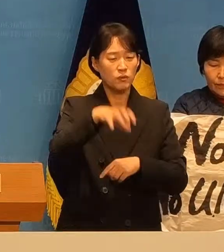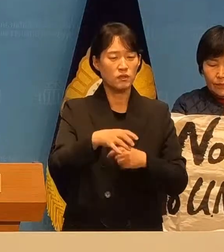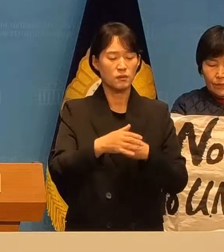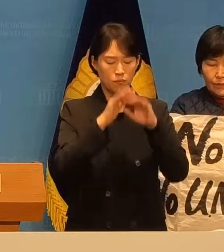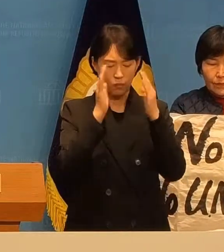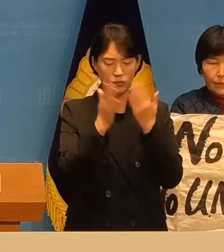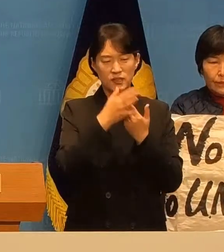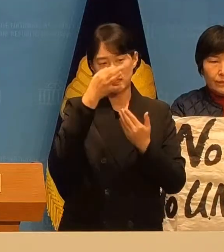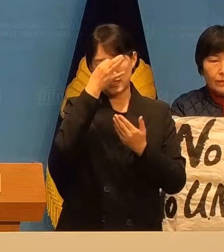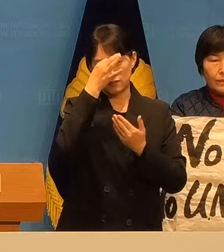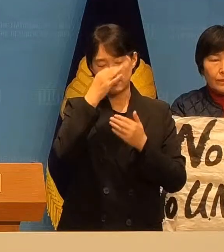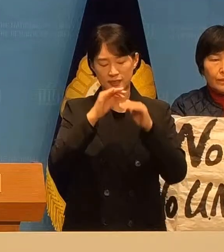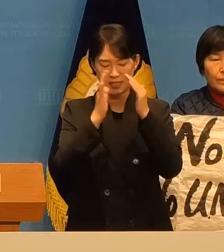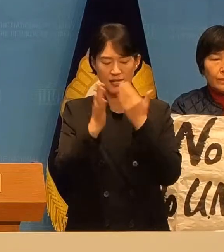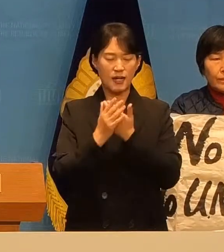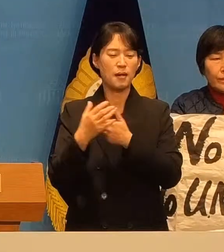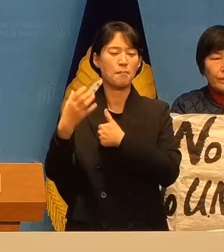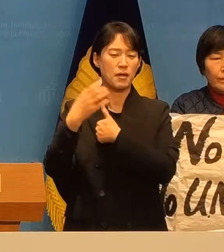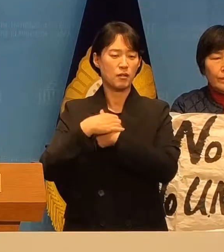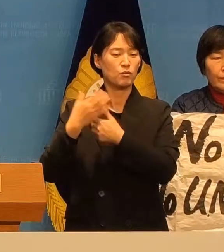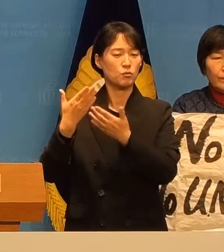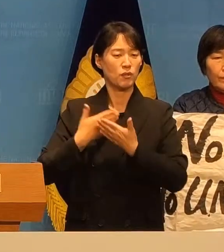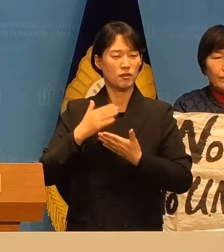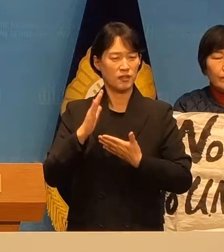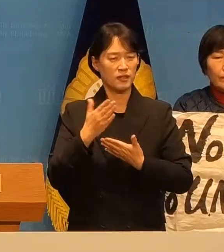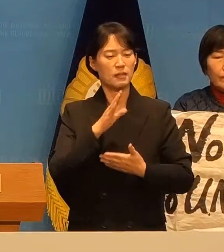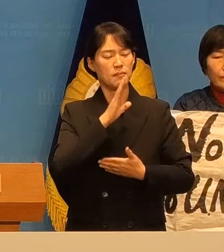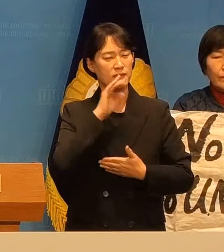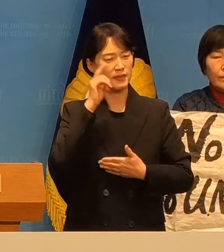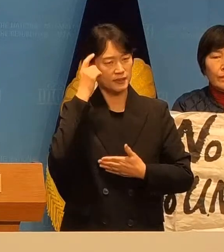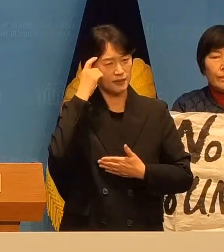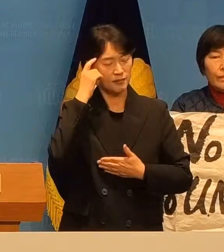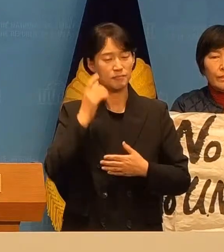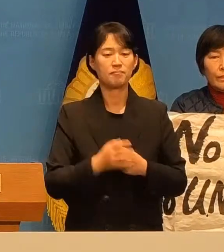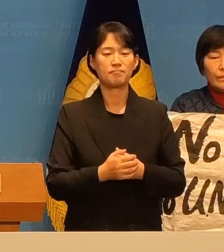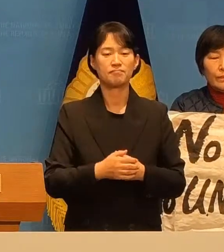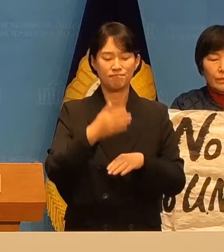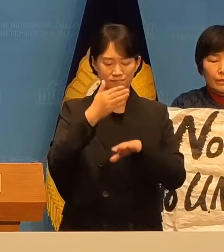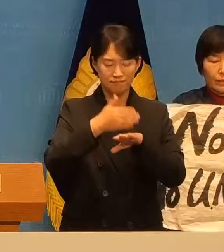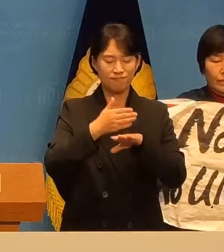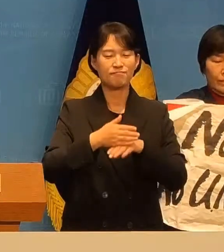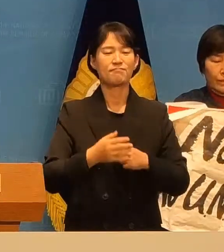기능을 이양하는 것이 옳겠다, 이렇게 생각합니다. 감사합니다.